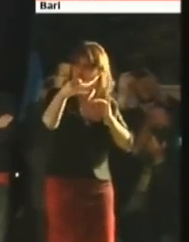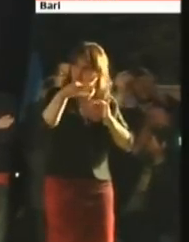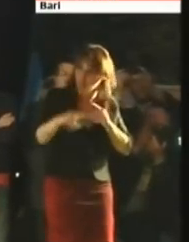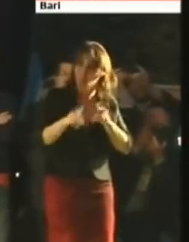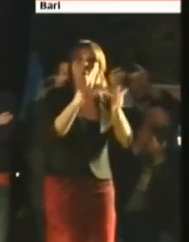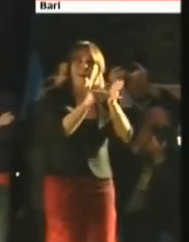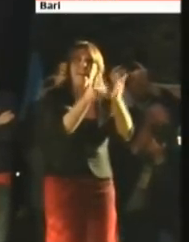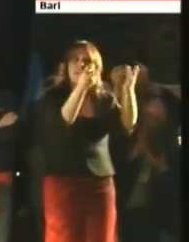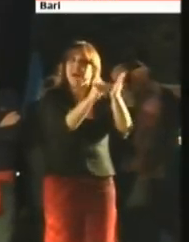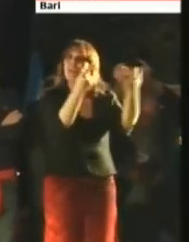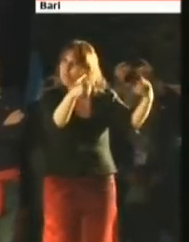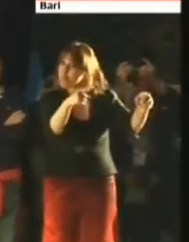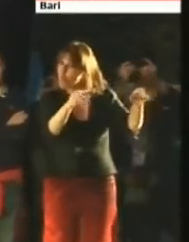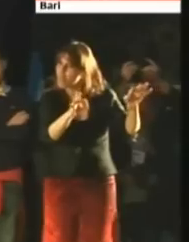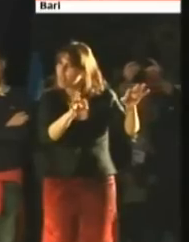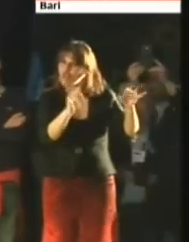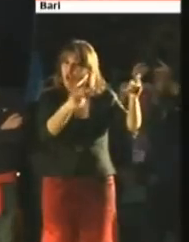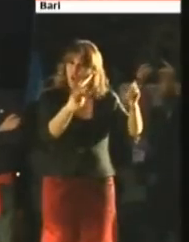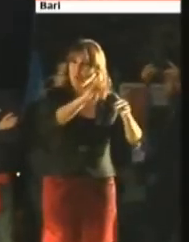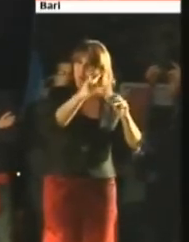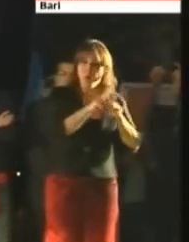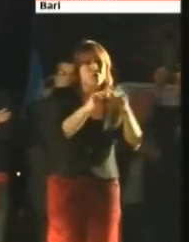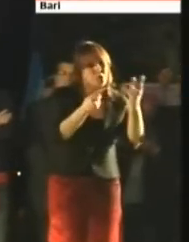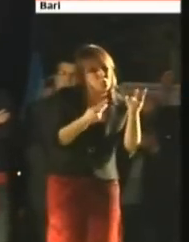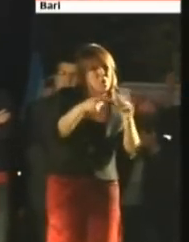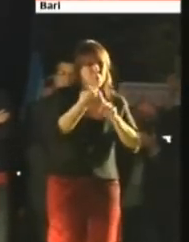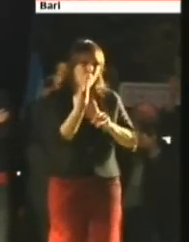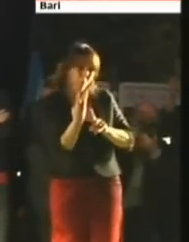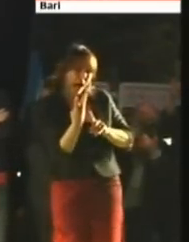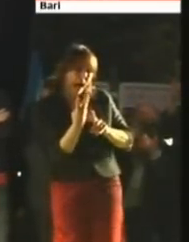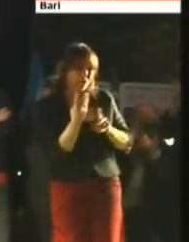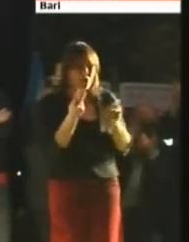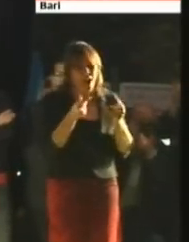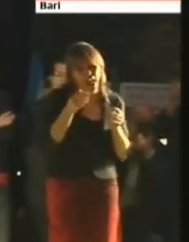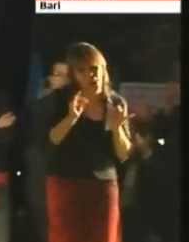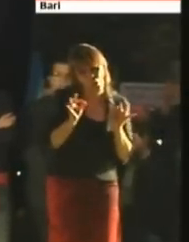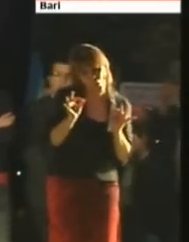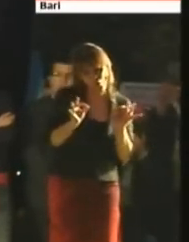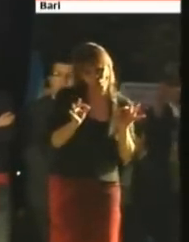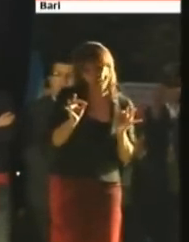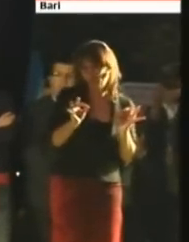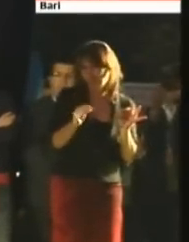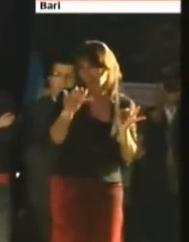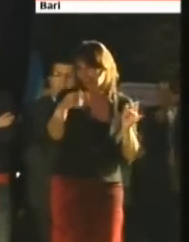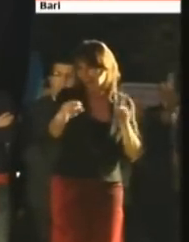sono così. Fanno dei conti. Da Monti che faceva 2 più 4, allora facciamo le cose.